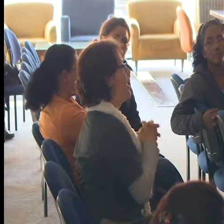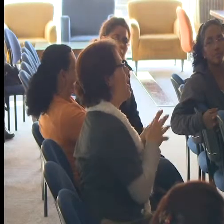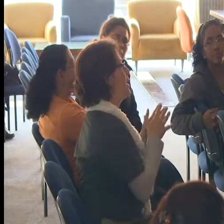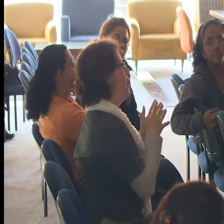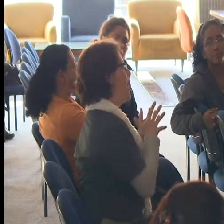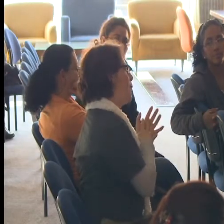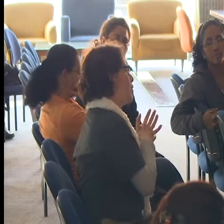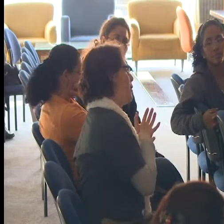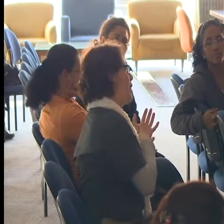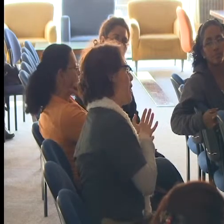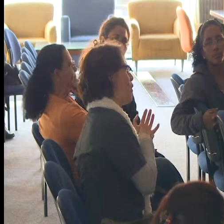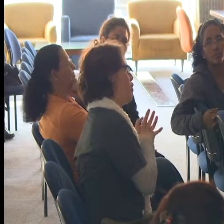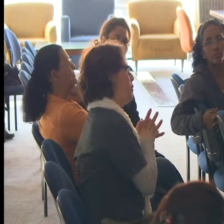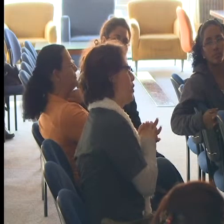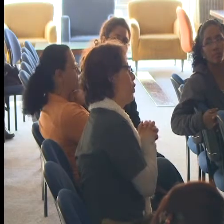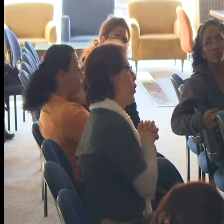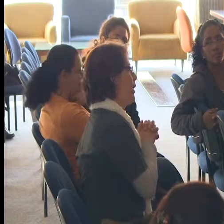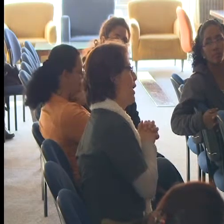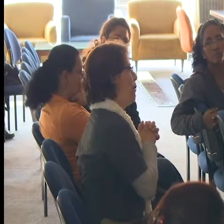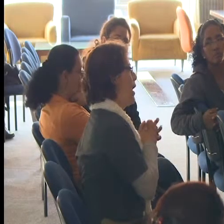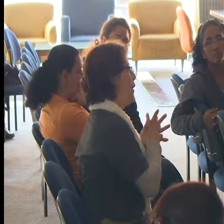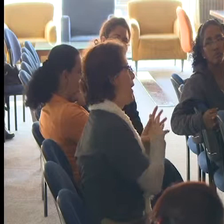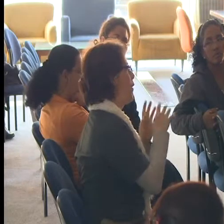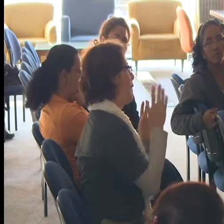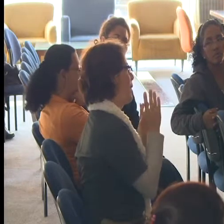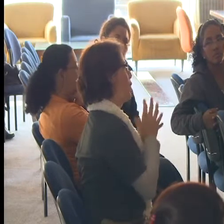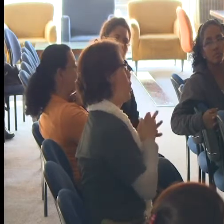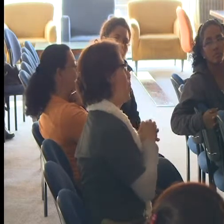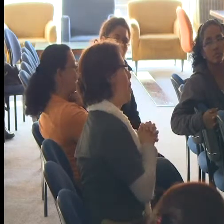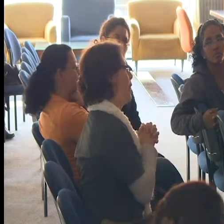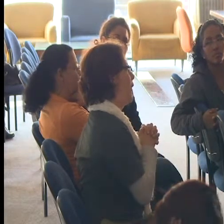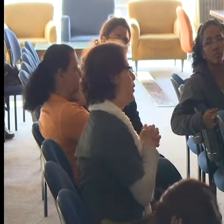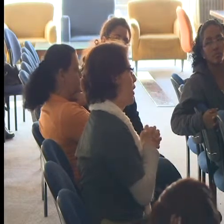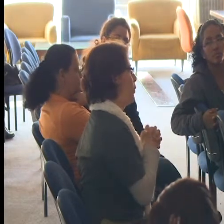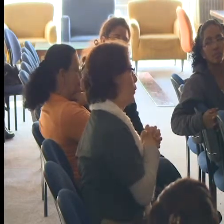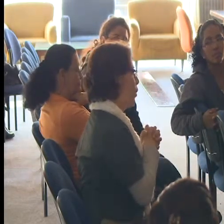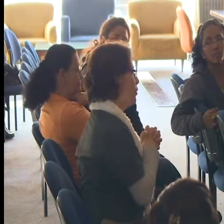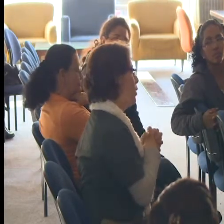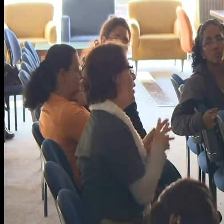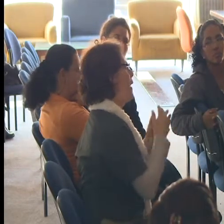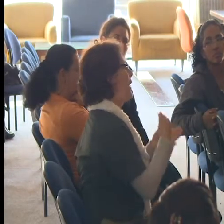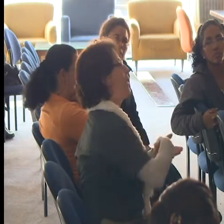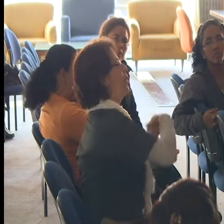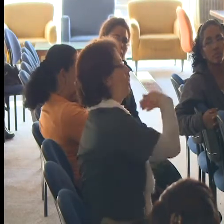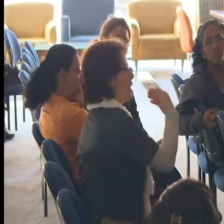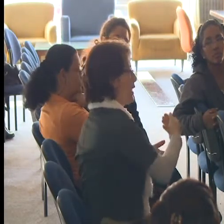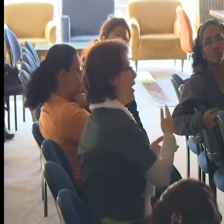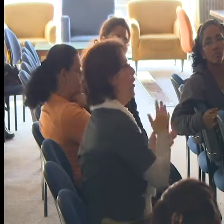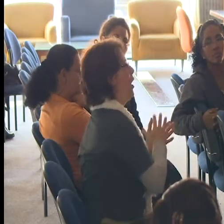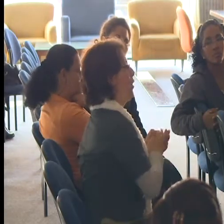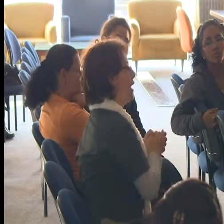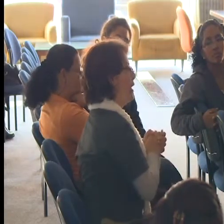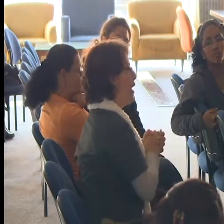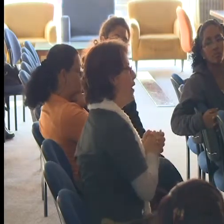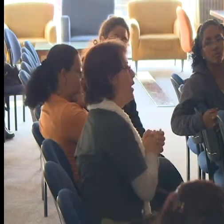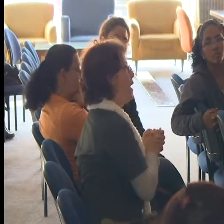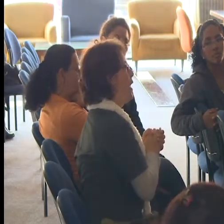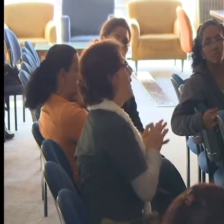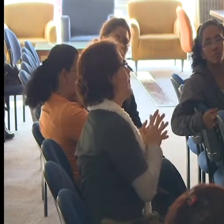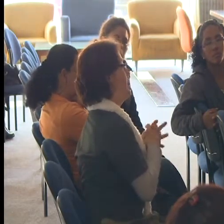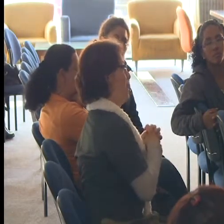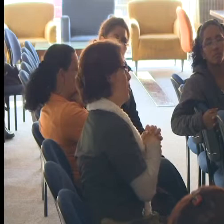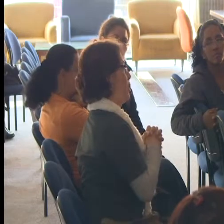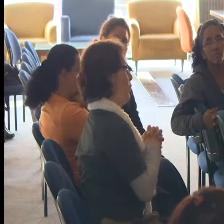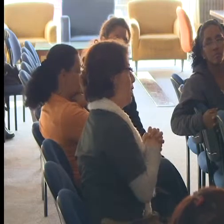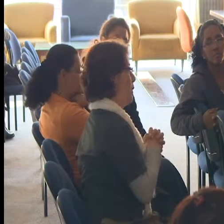súper importante. Trabajamos también el reconocimiento global de la palabra con la metodología María Victoria Troncoso, que también nos ha acercado a la